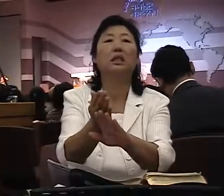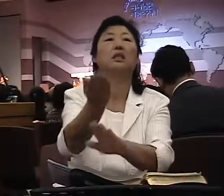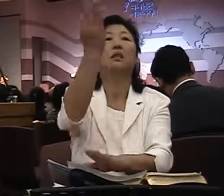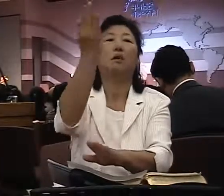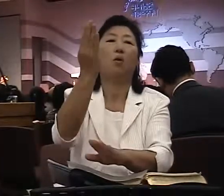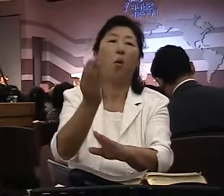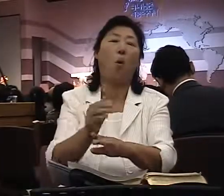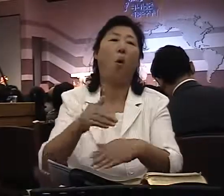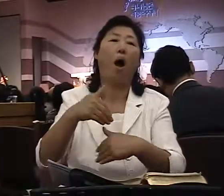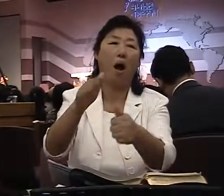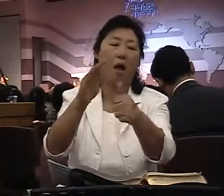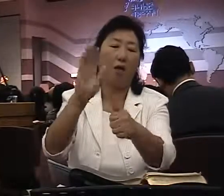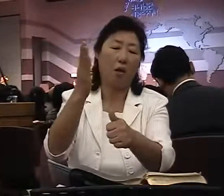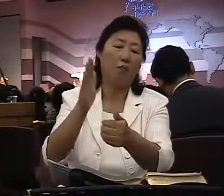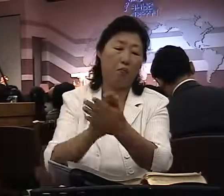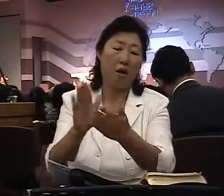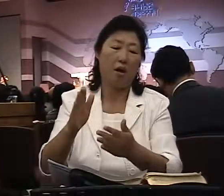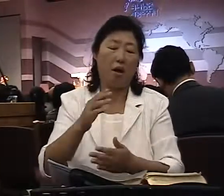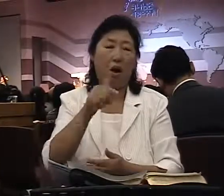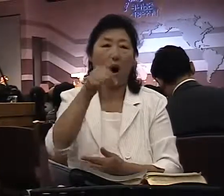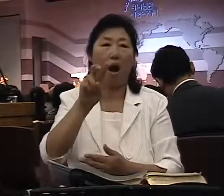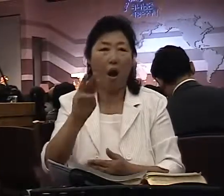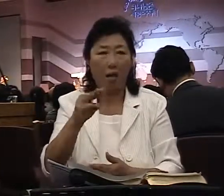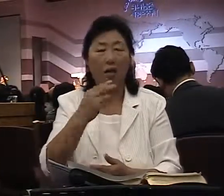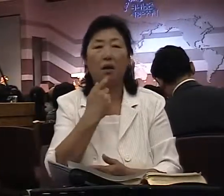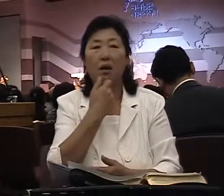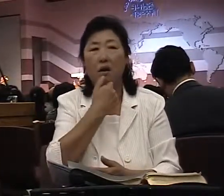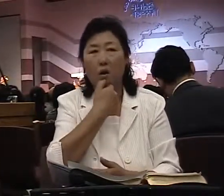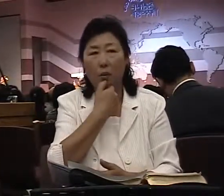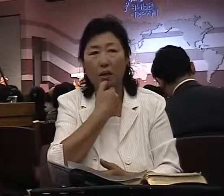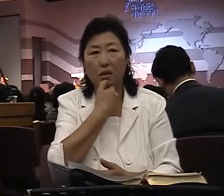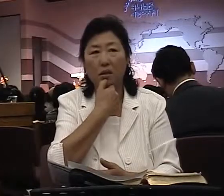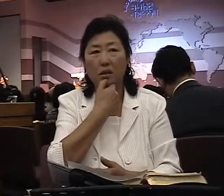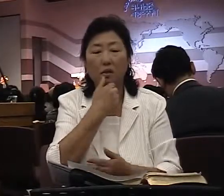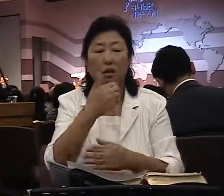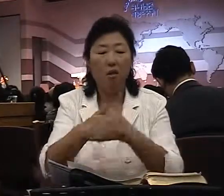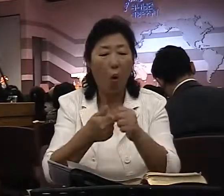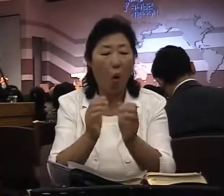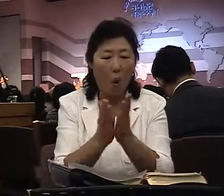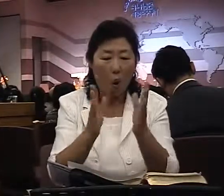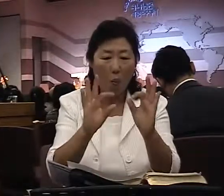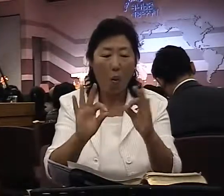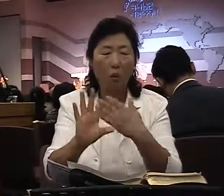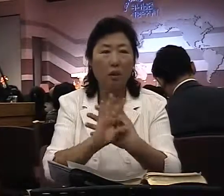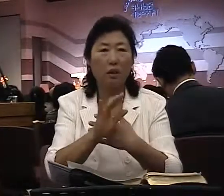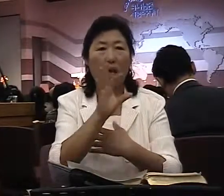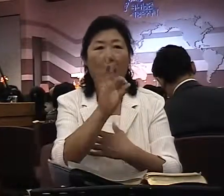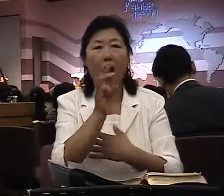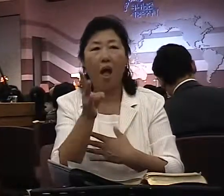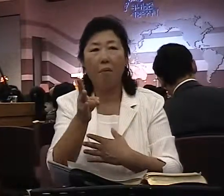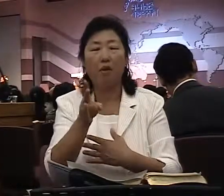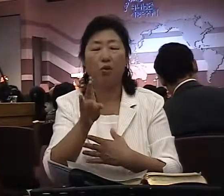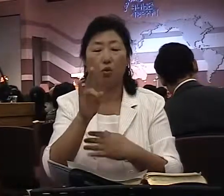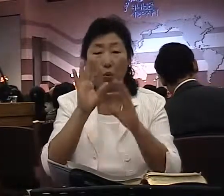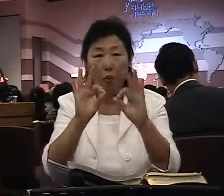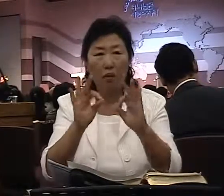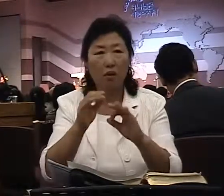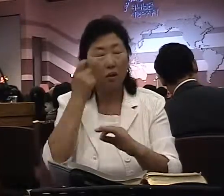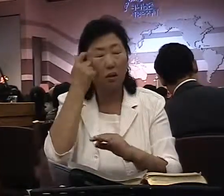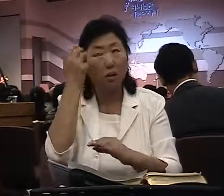로마서를 보든지 갈라디아서를 보든지 에베소서를 보든지 성령으로 살라고 얼마나 강조하시는지 몰라요.